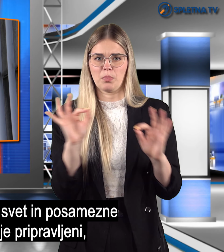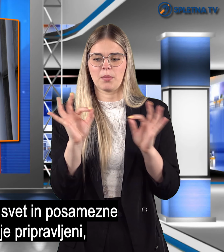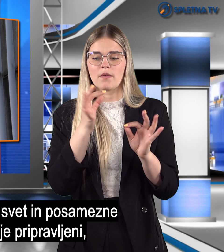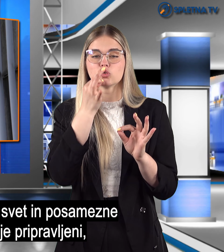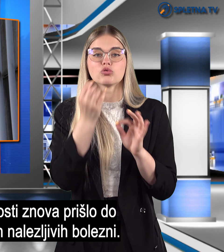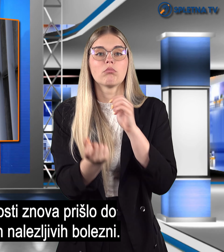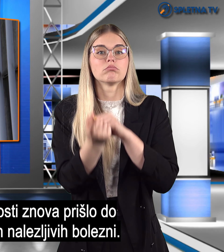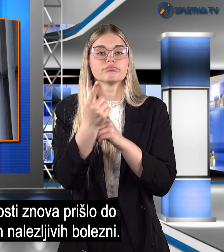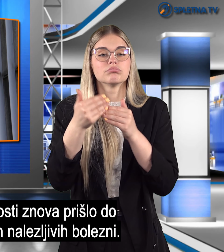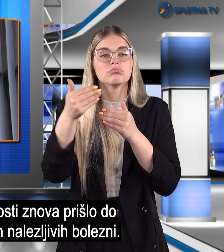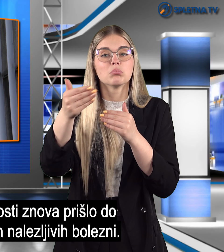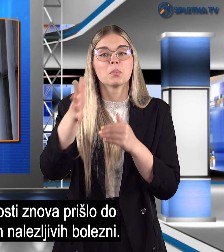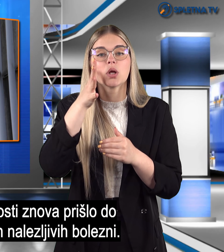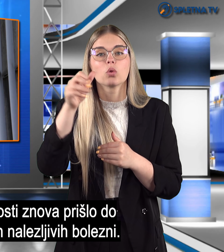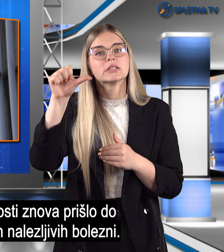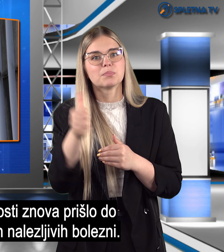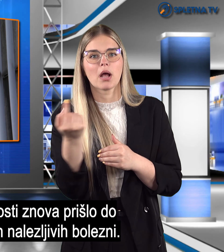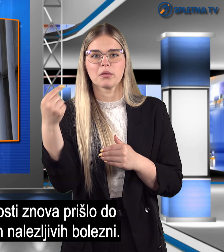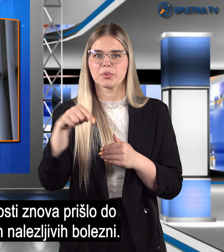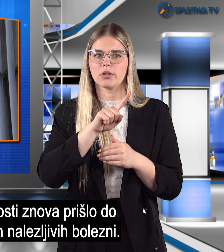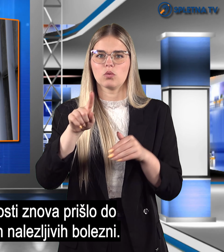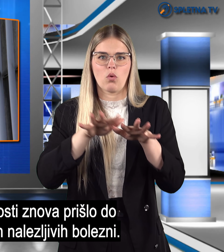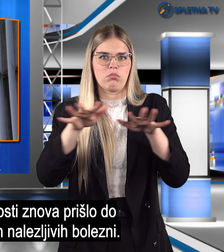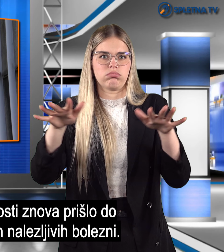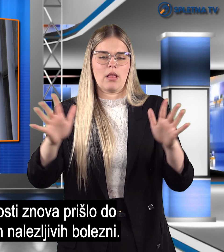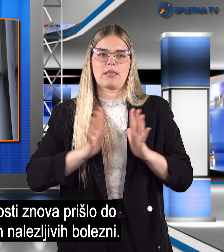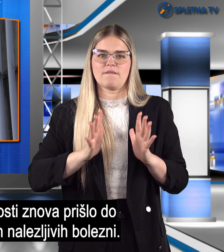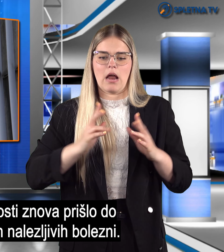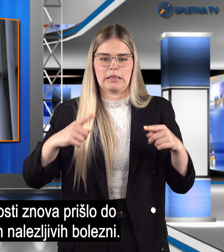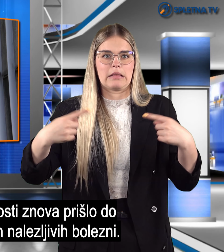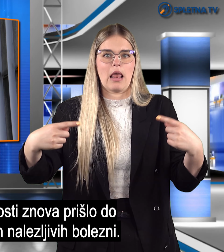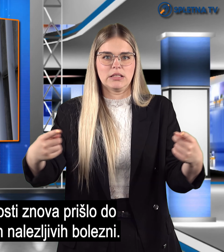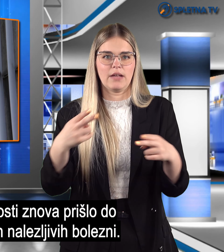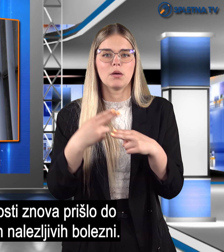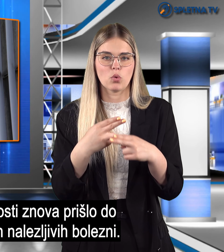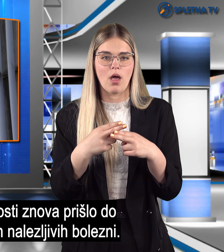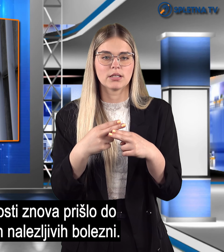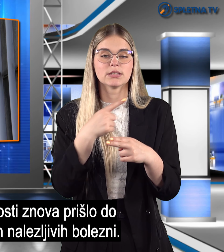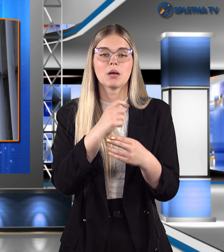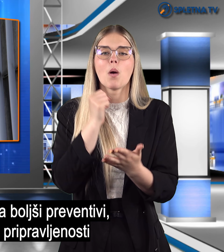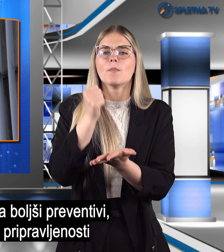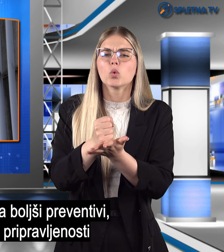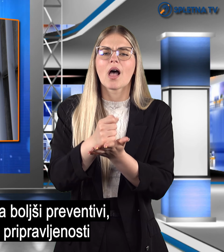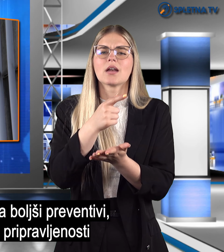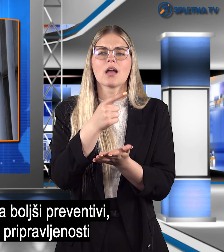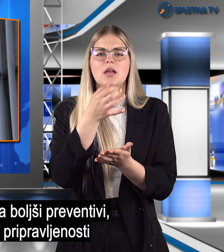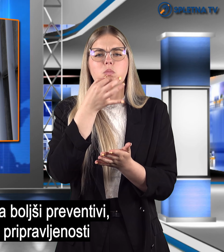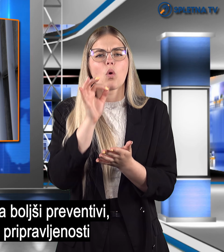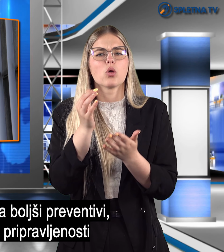bolje pripravljeni, če bi v prihodnosti znova prišlo do širjenja nevarnih nalezljivih bolezni. Poudarek je na